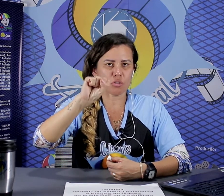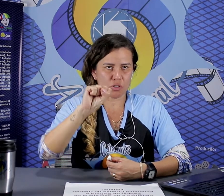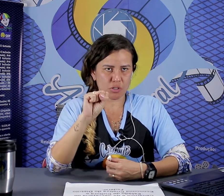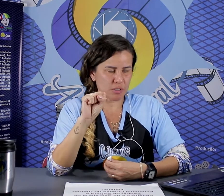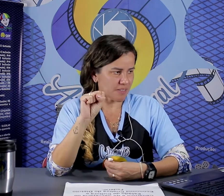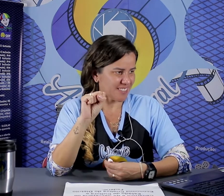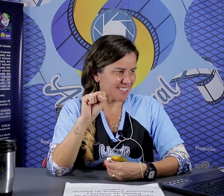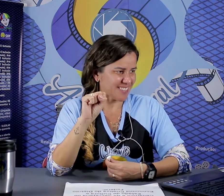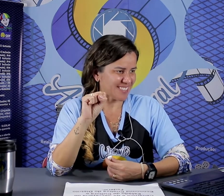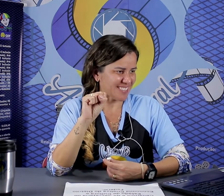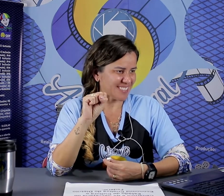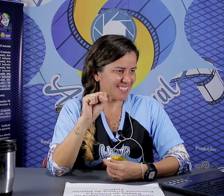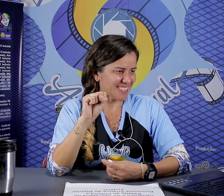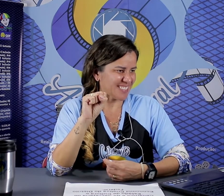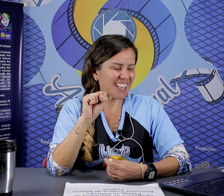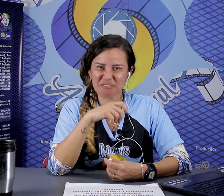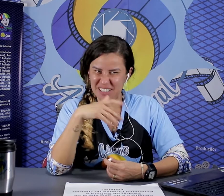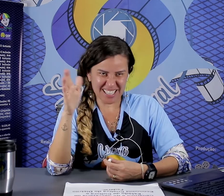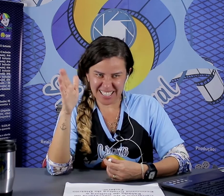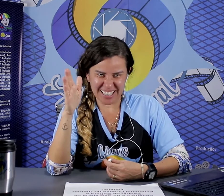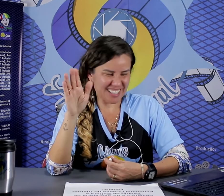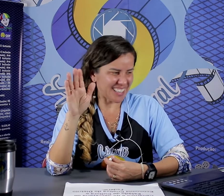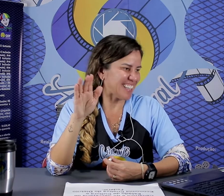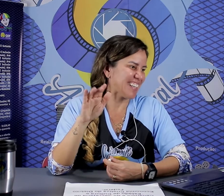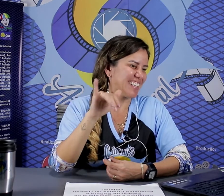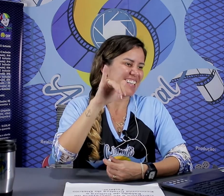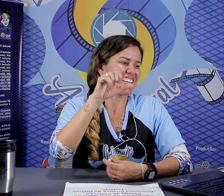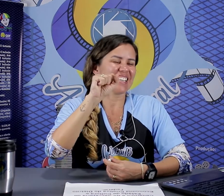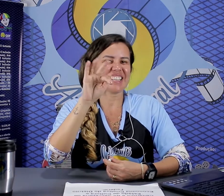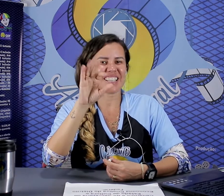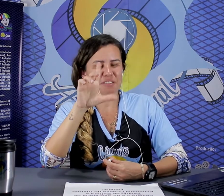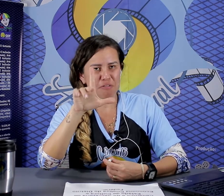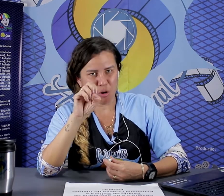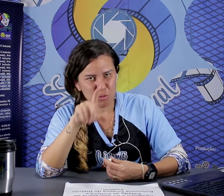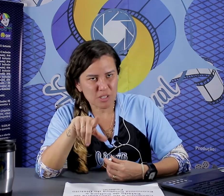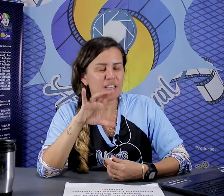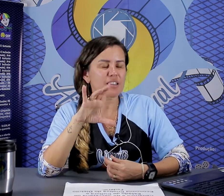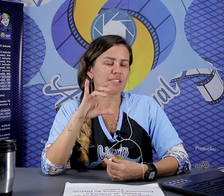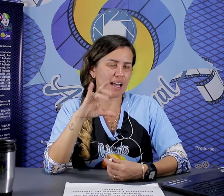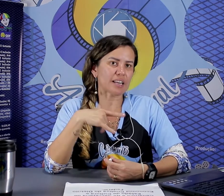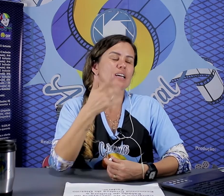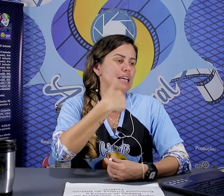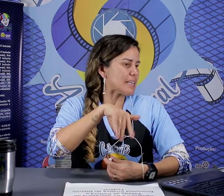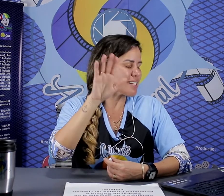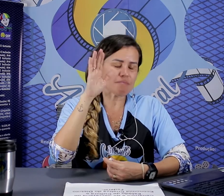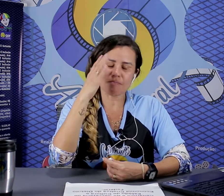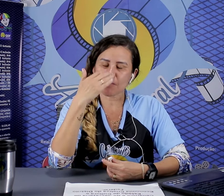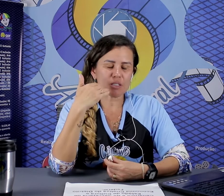Flocos. Nada a ver, né? IS Flocos. Ele tem Instagram. E ele tem